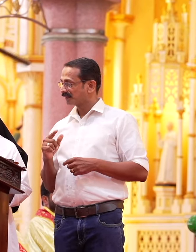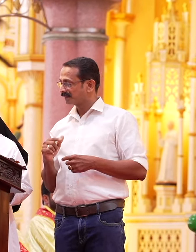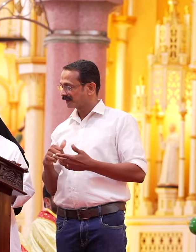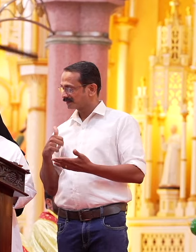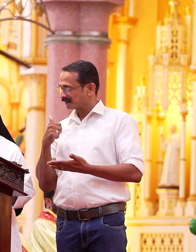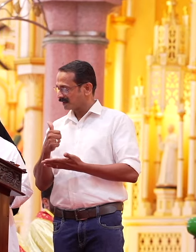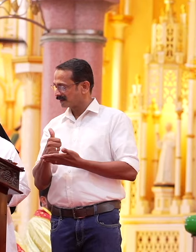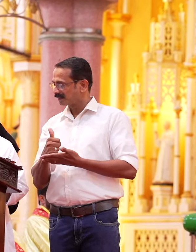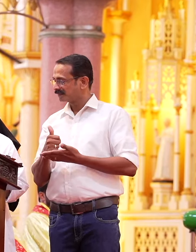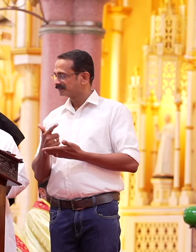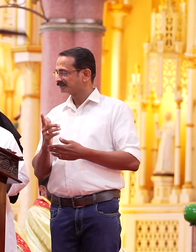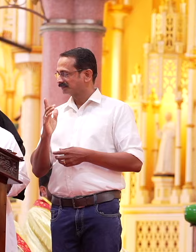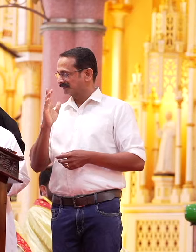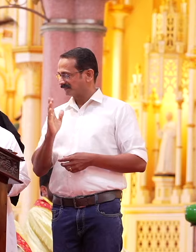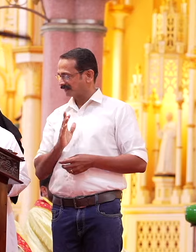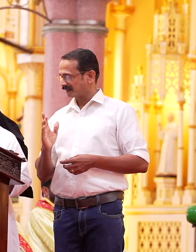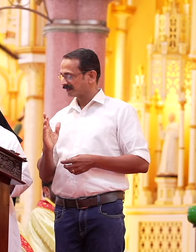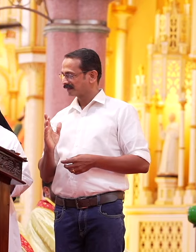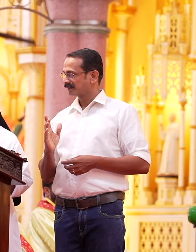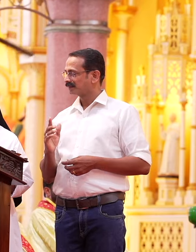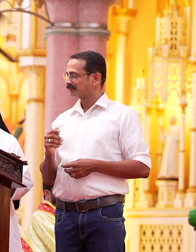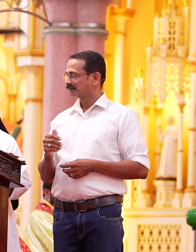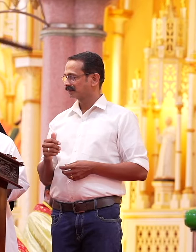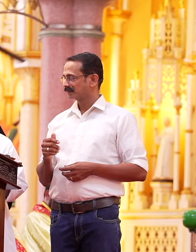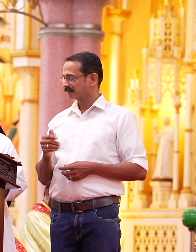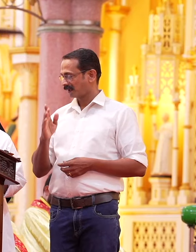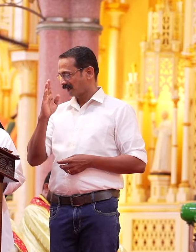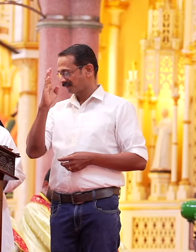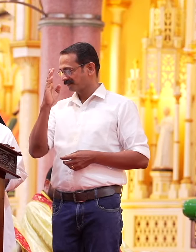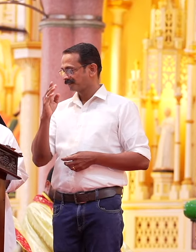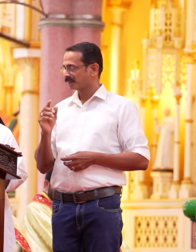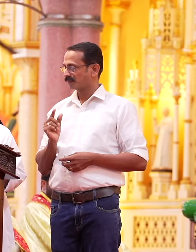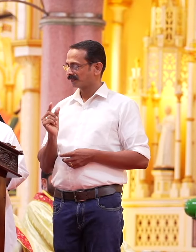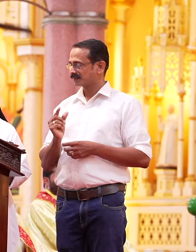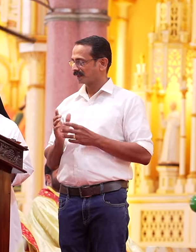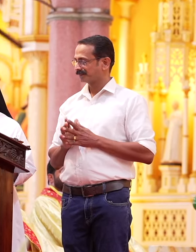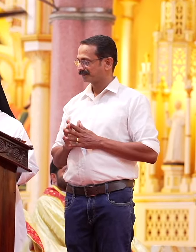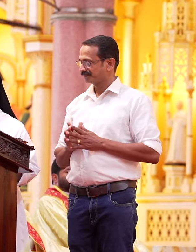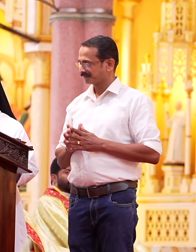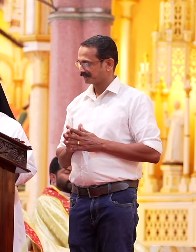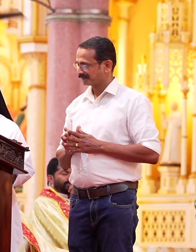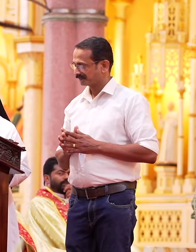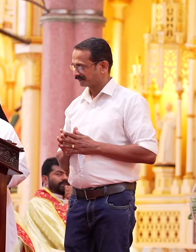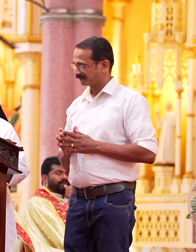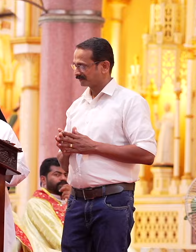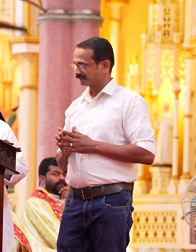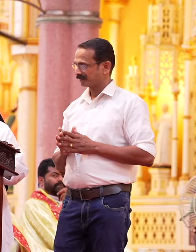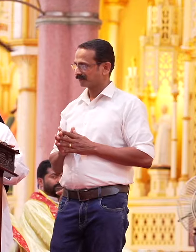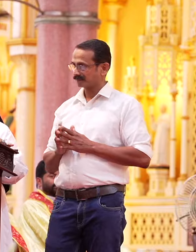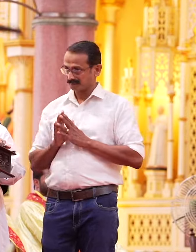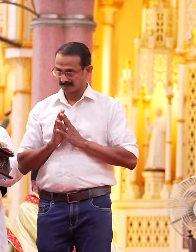എന്തെന്നാൽ മെൽക്കിസദേക്കിൻ്റെ ക്രമപ്രകാരം അവൻ പ്രധാന പുരോഹിതനായി ദൈവത്താൽ